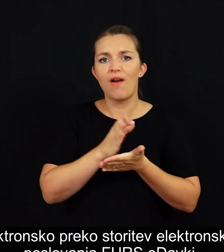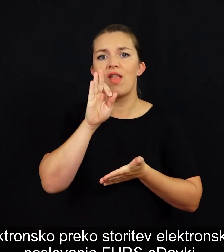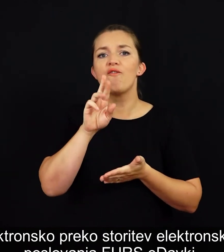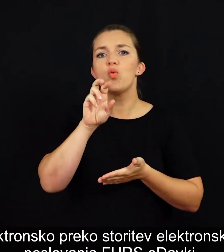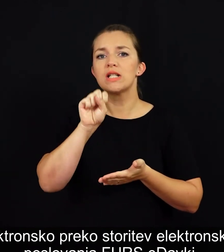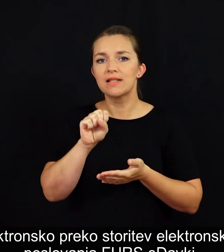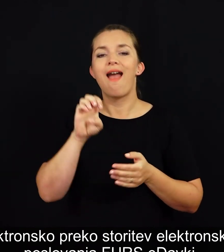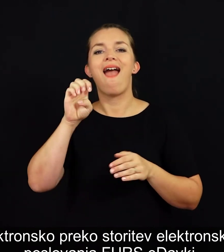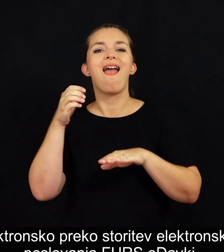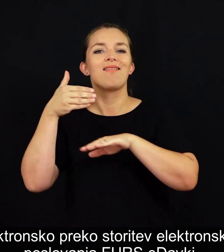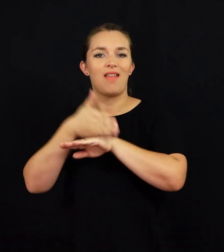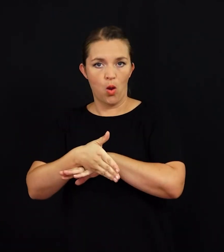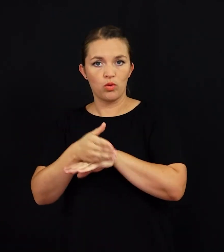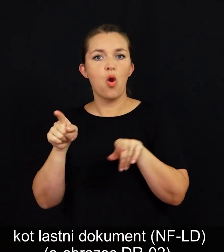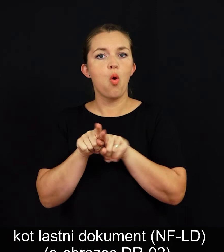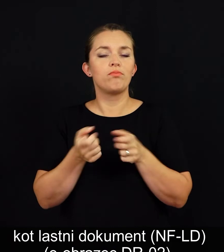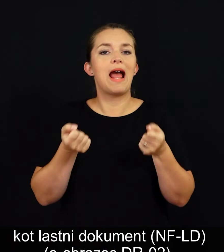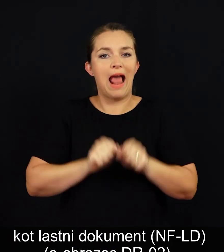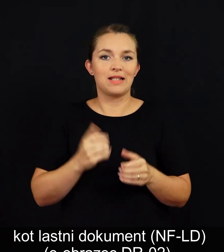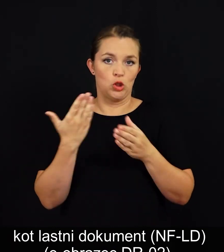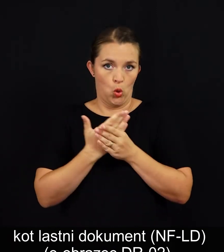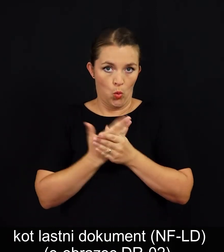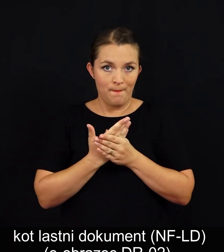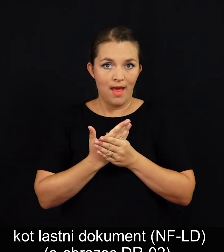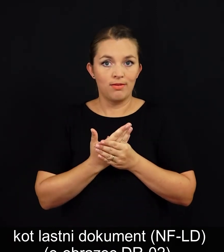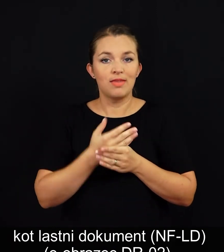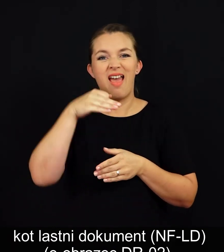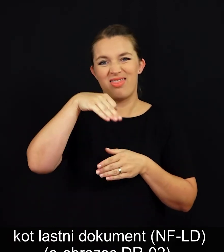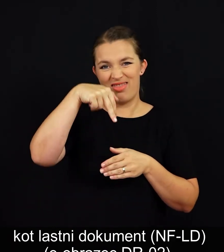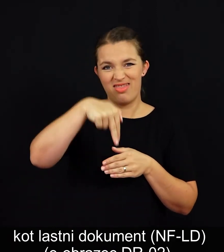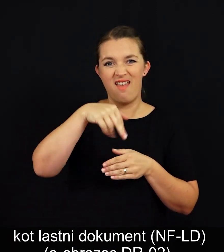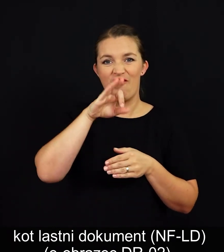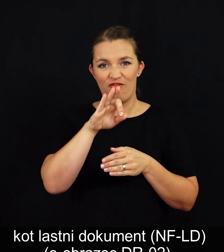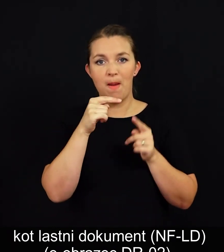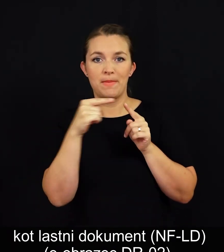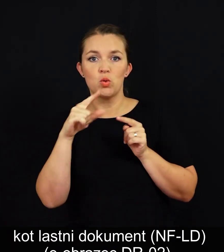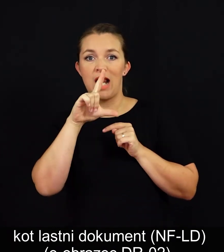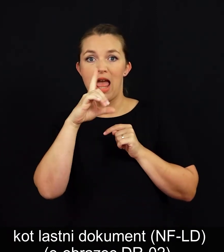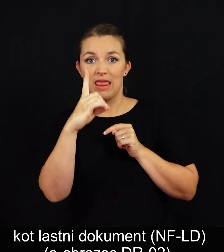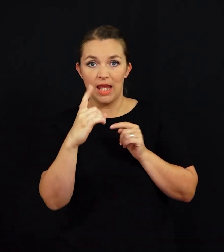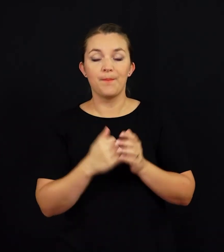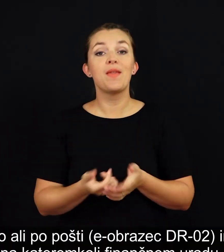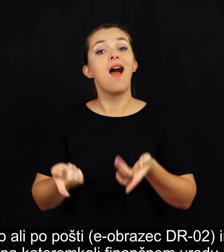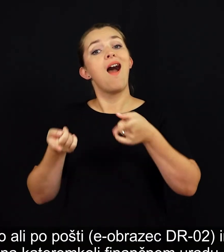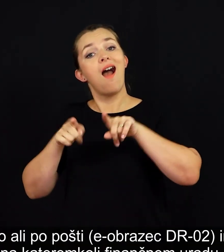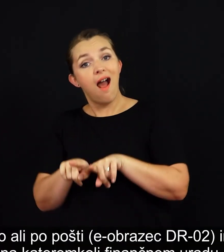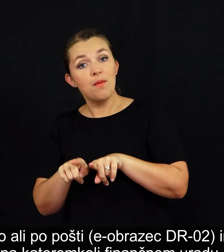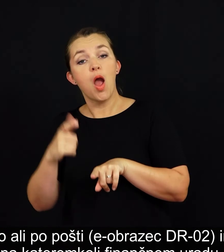FURS e-davki kot lastni dokument NF-LD ali osebno ali